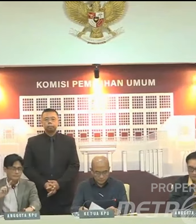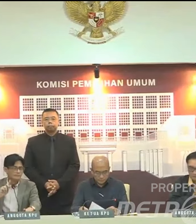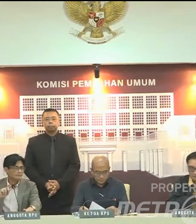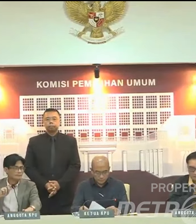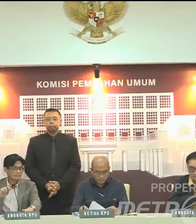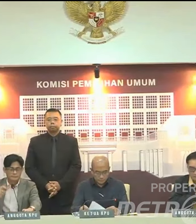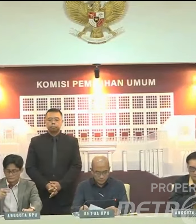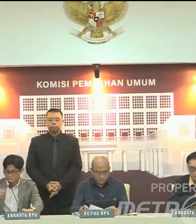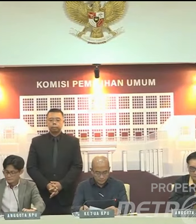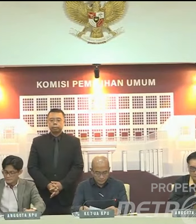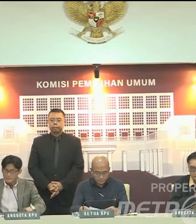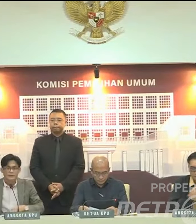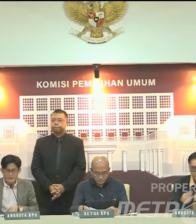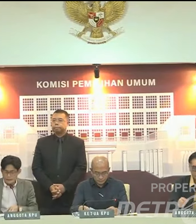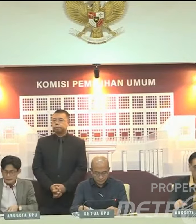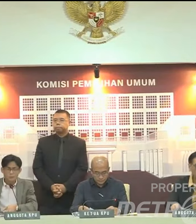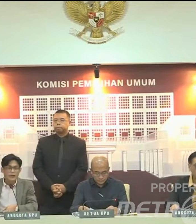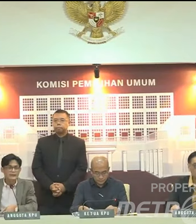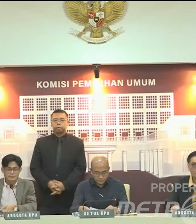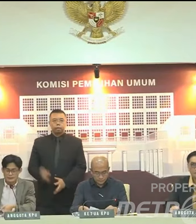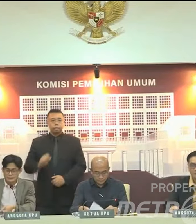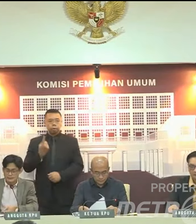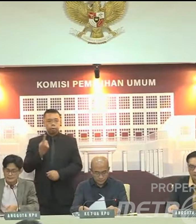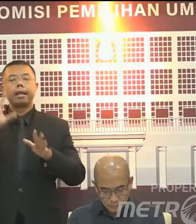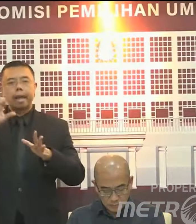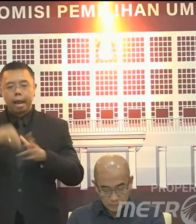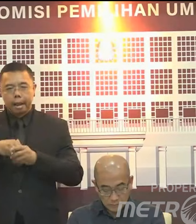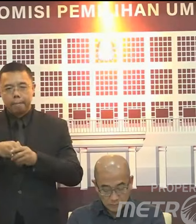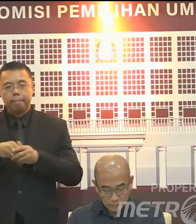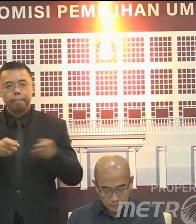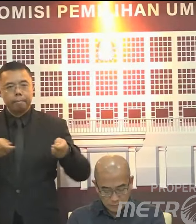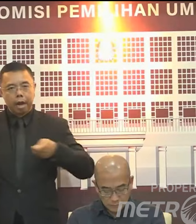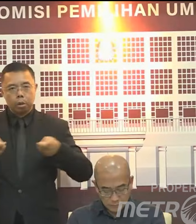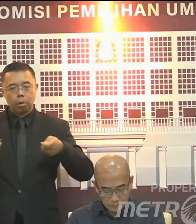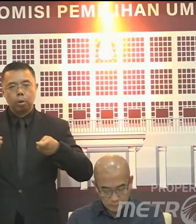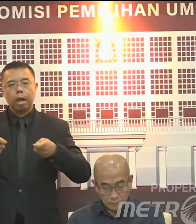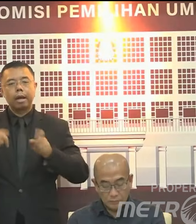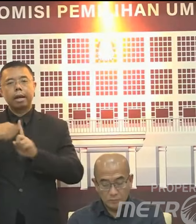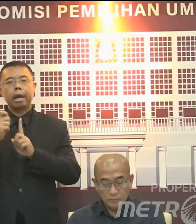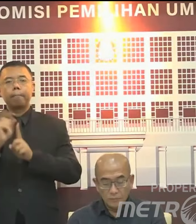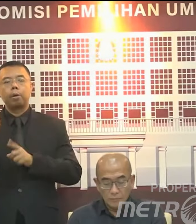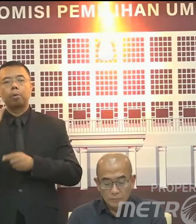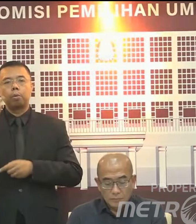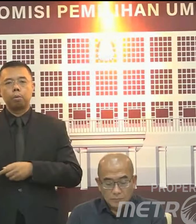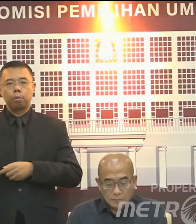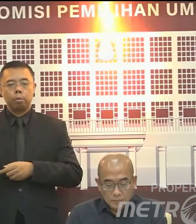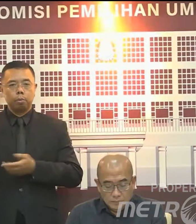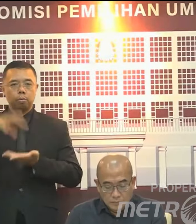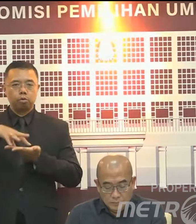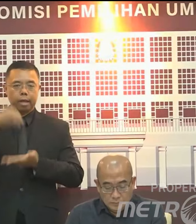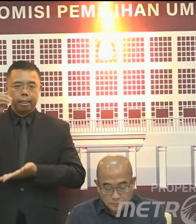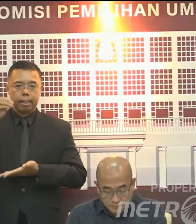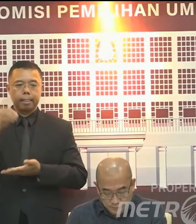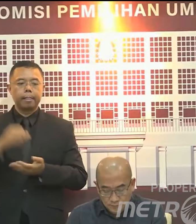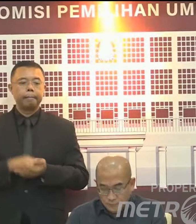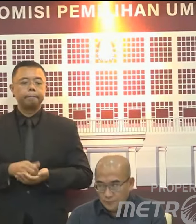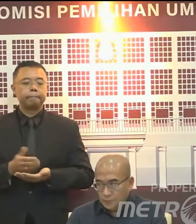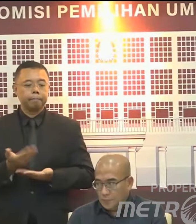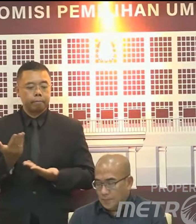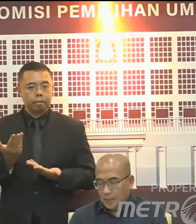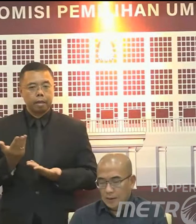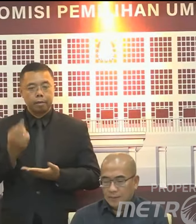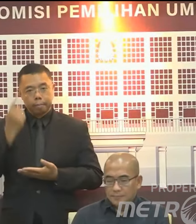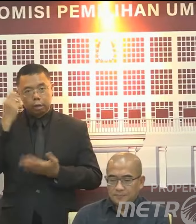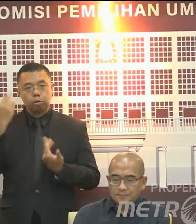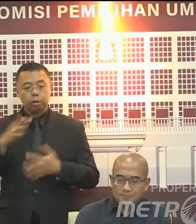diselenggarakan secara maraton sesuai dengan daerah yang telah melakukan rekapitulasi suara di tingkat provinsi. Berdasarkan Undang-Undang Pemilu, KPU